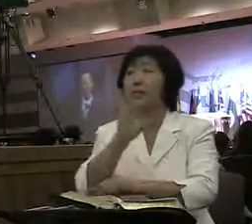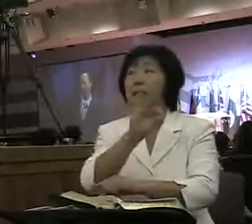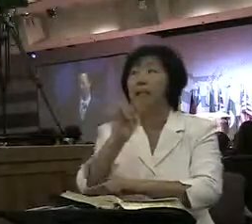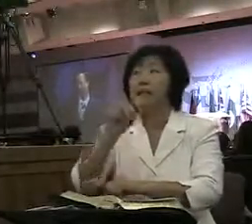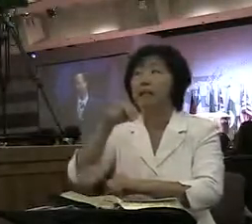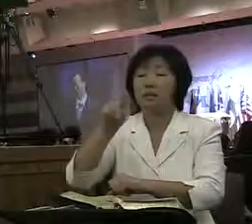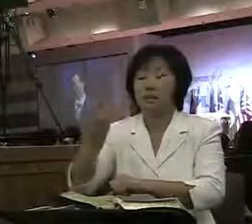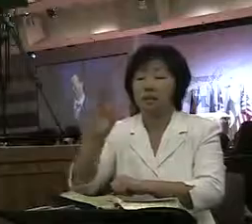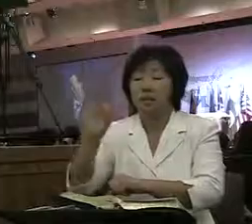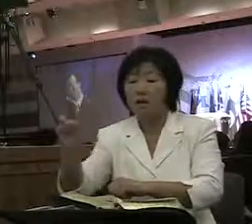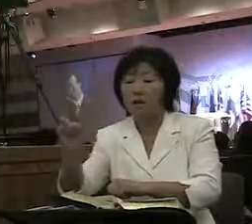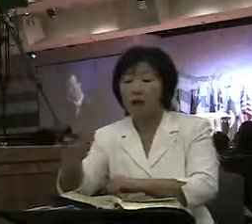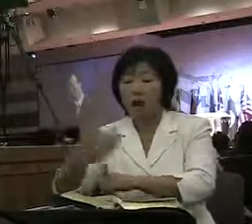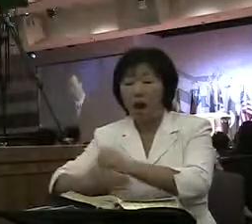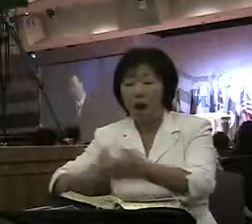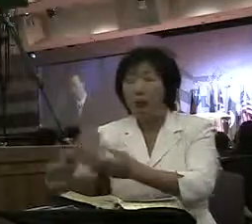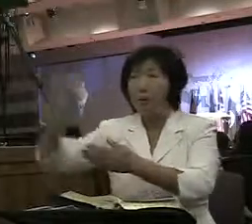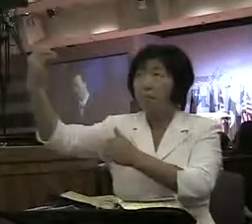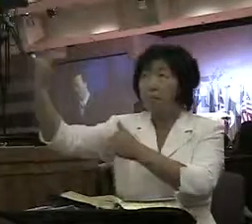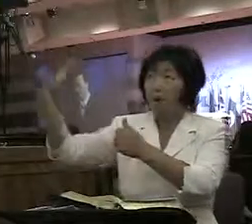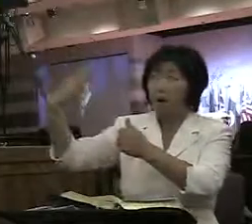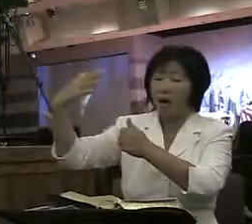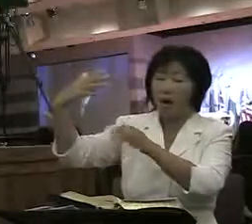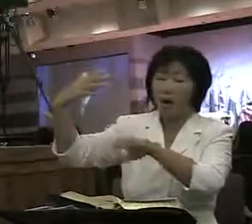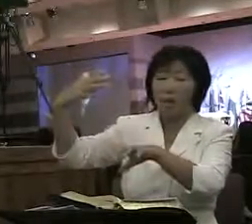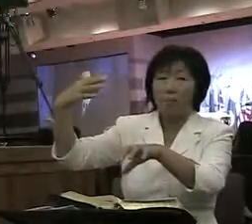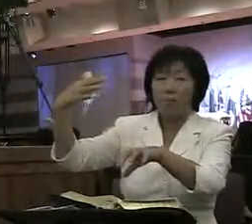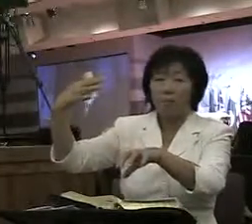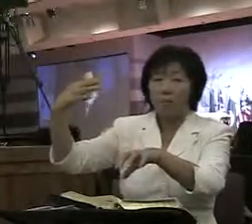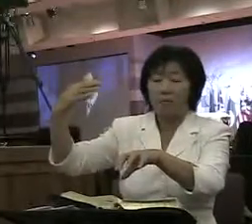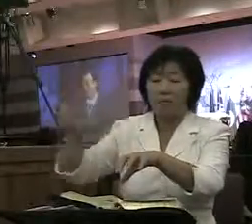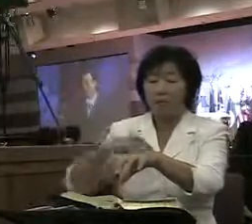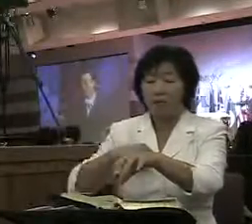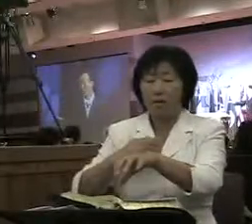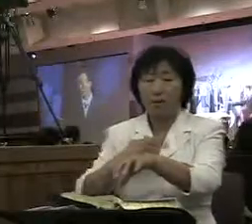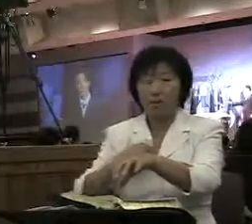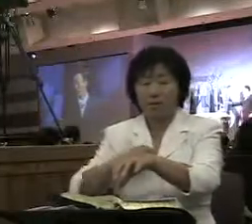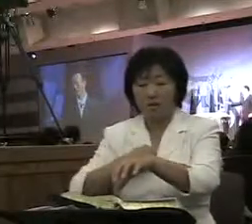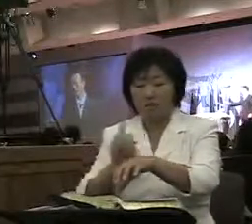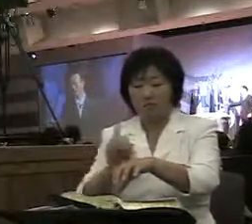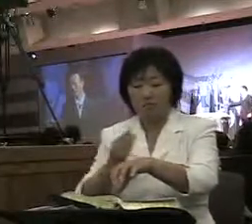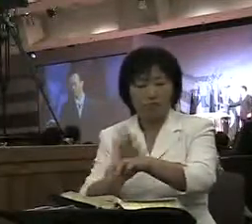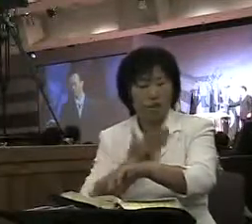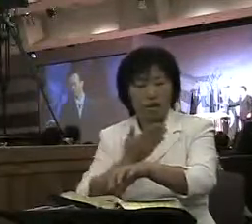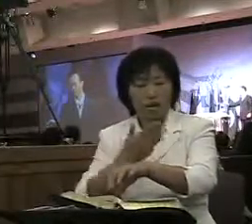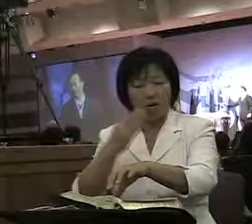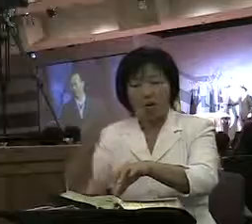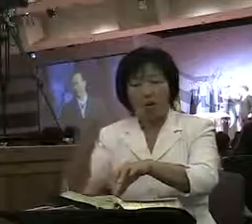이사야는 하나님의 빛 앞에 자신의 부정함을 보게 됩니다.